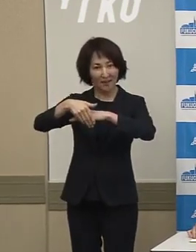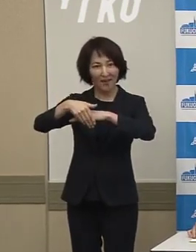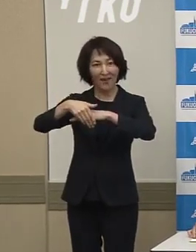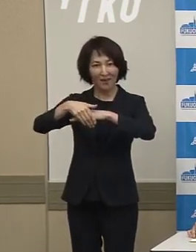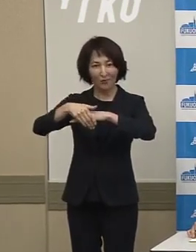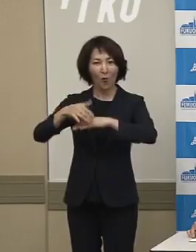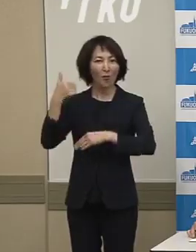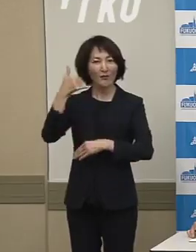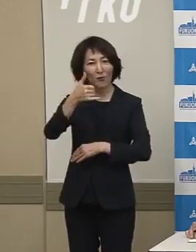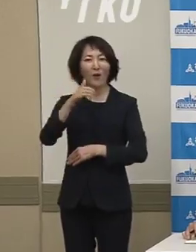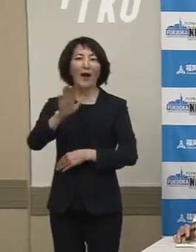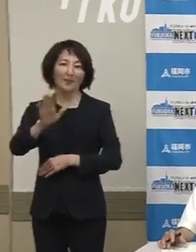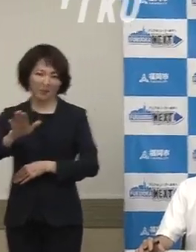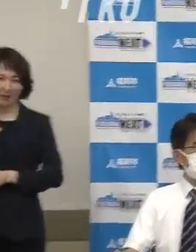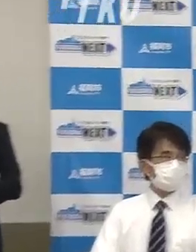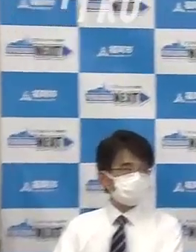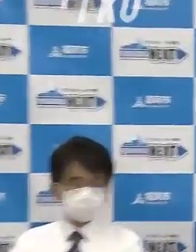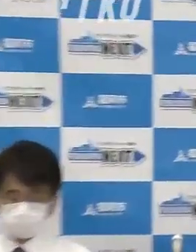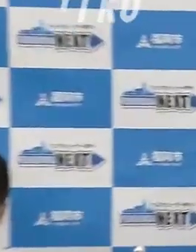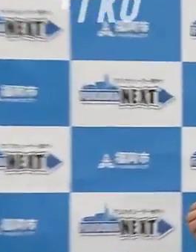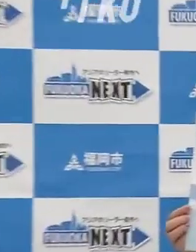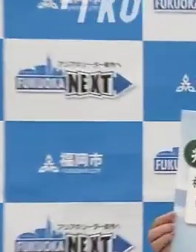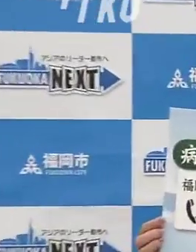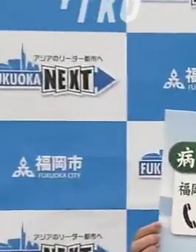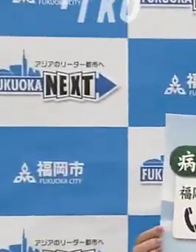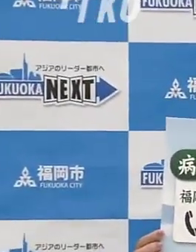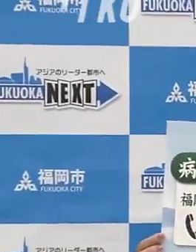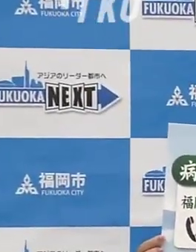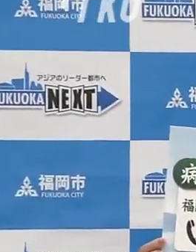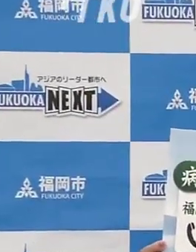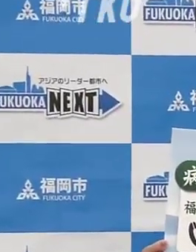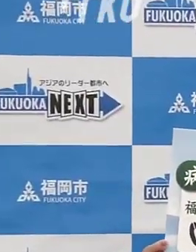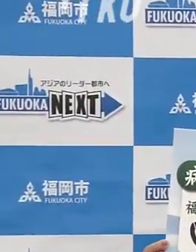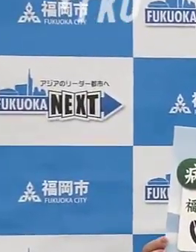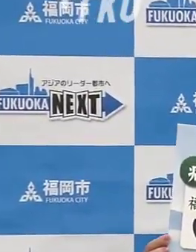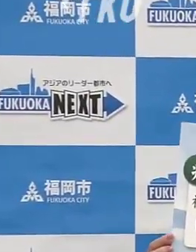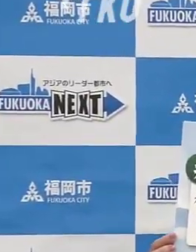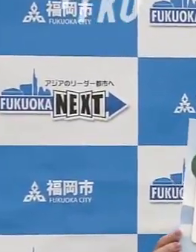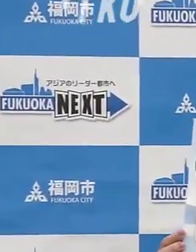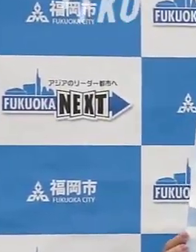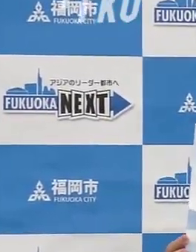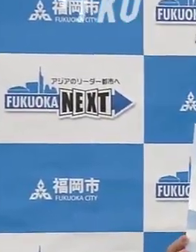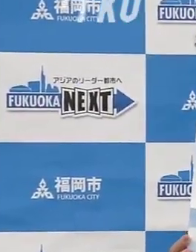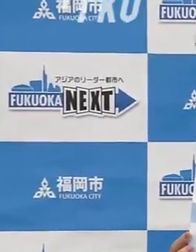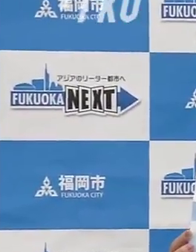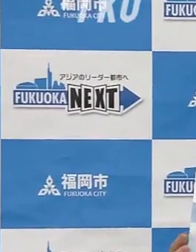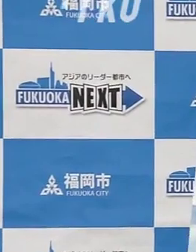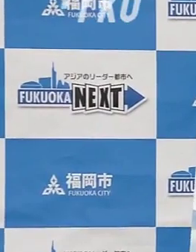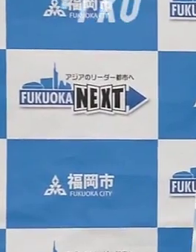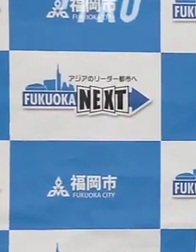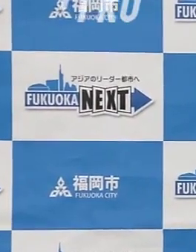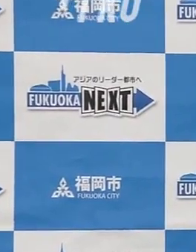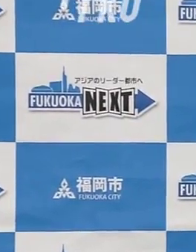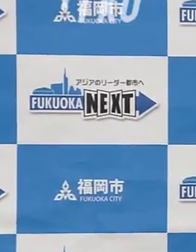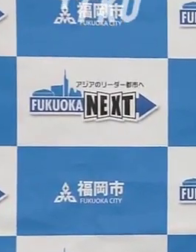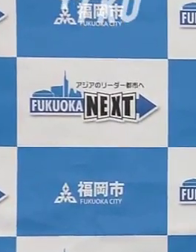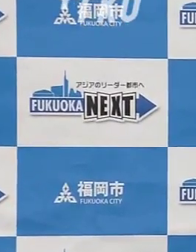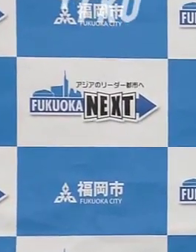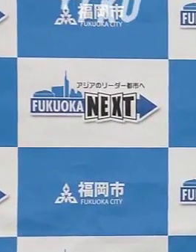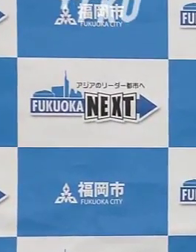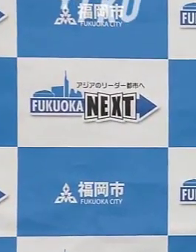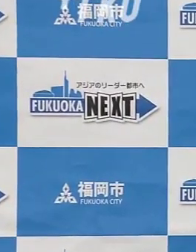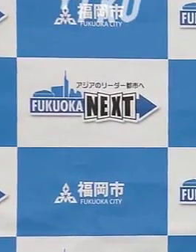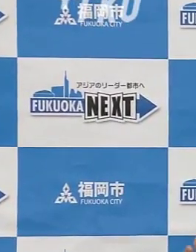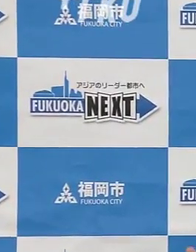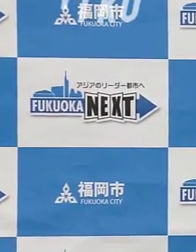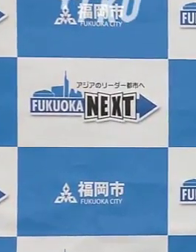りますので、ぜひご相談をしていただければというふうに思っております。 一方、福岡市は適切な医